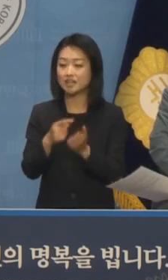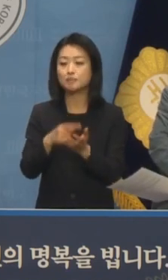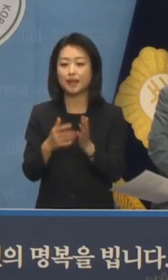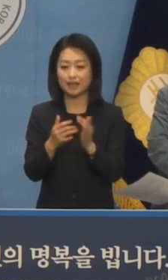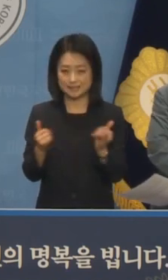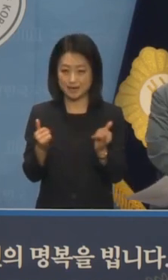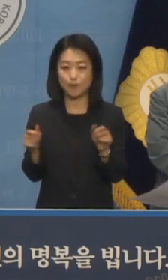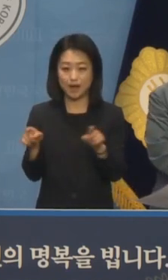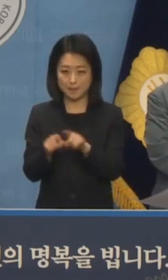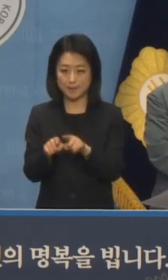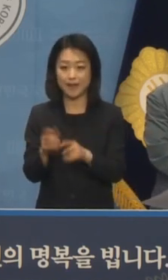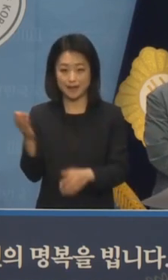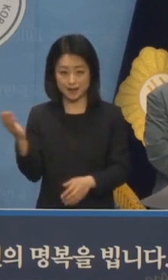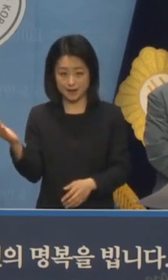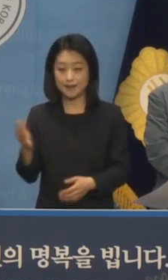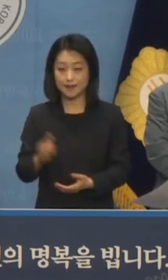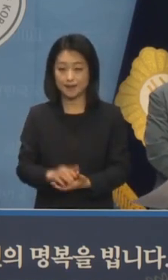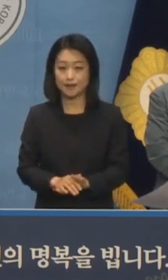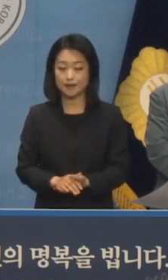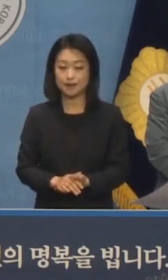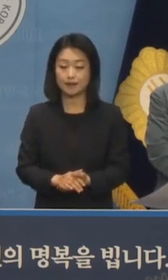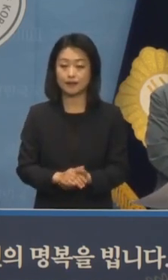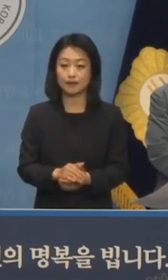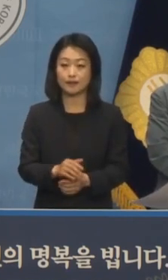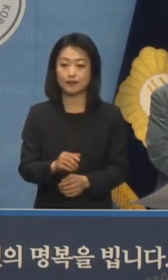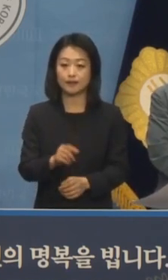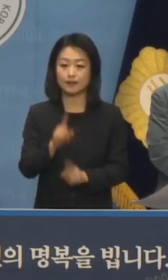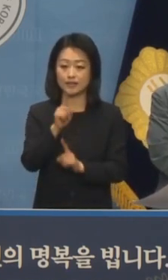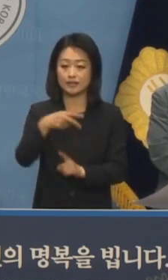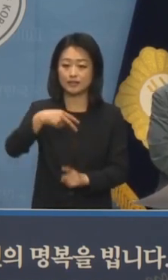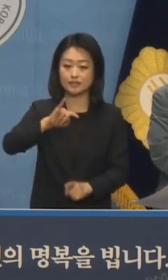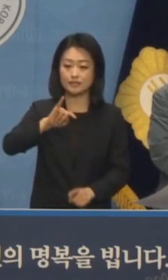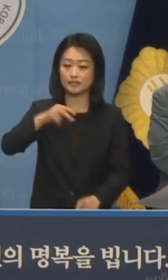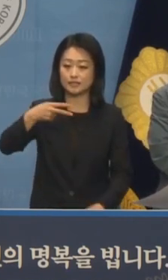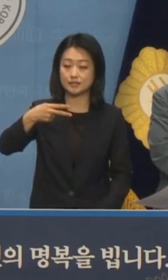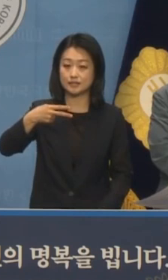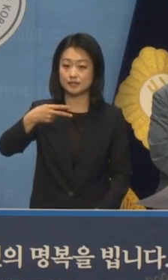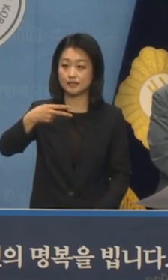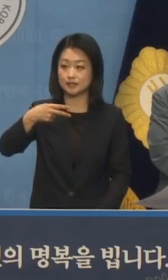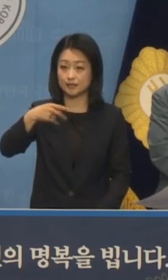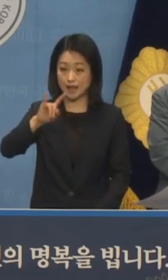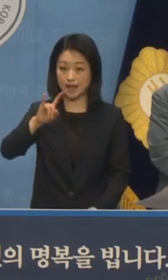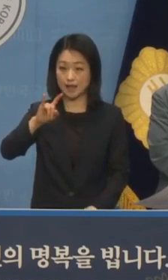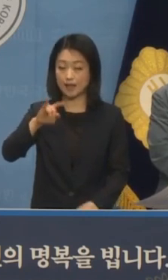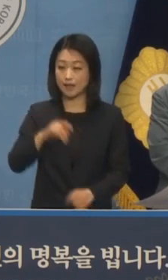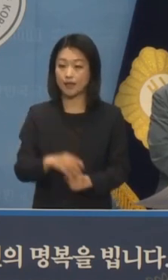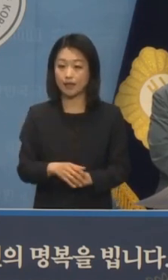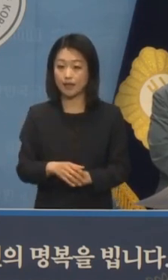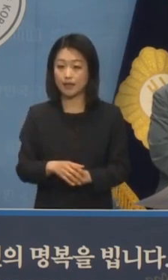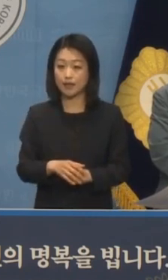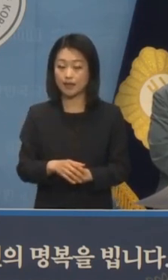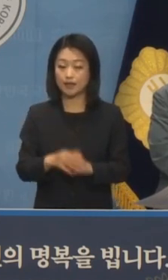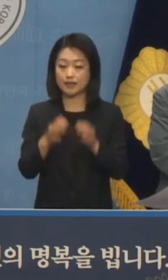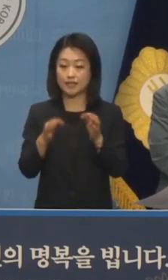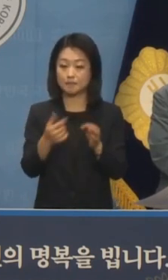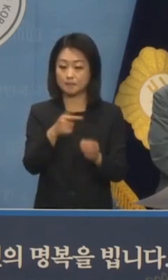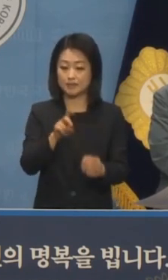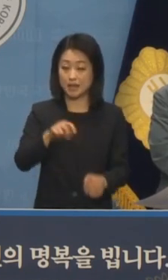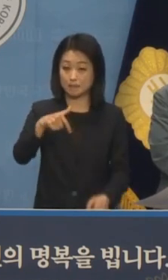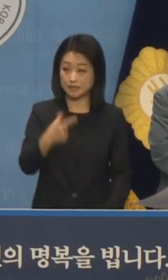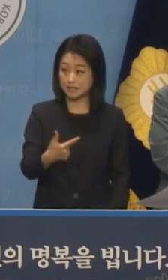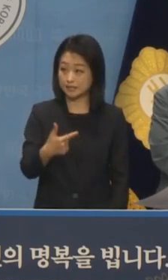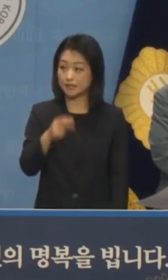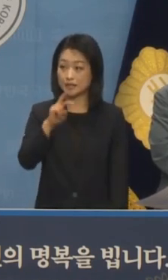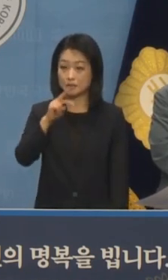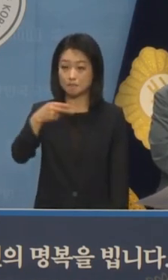오셨습니다. 그리고 22대 국회에서 활동할 김남근, 박승희,